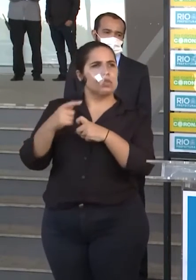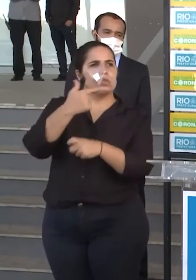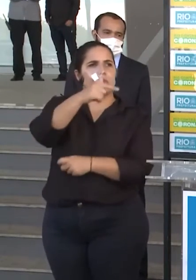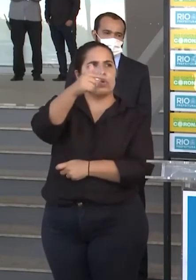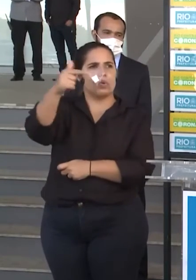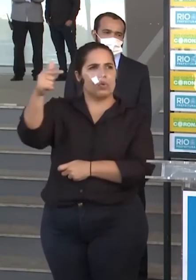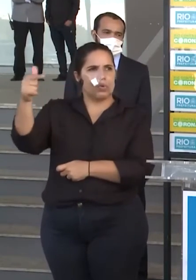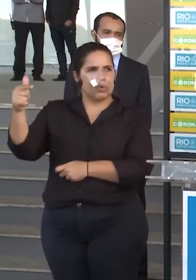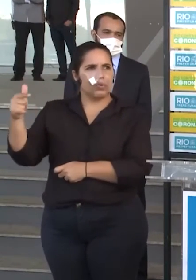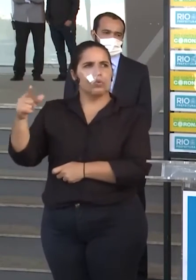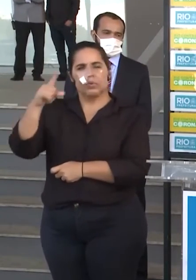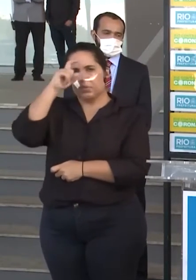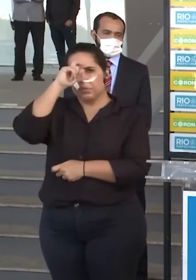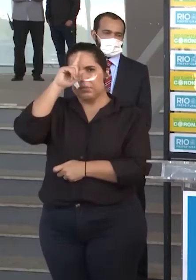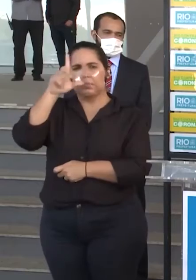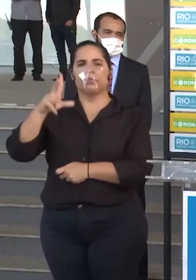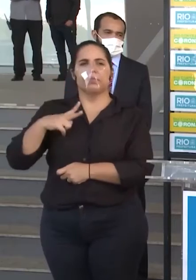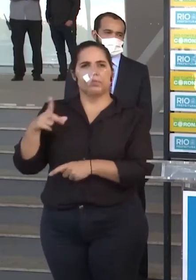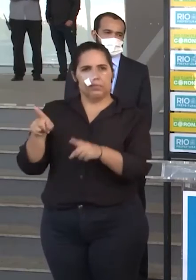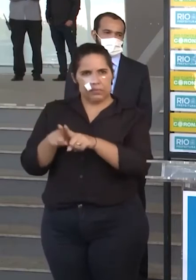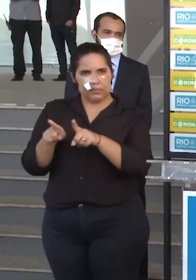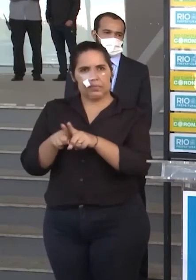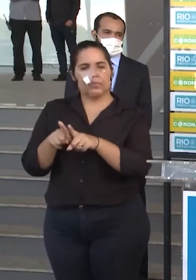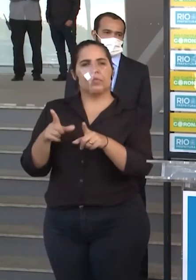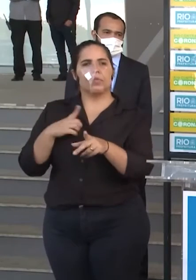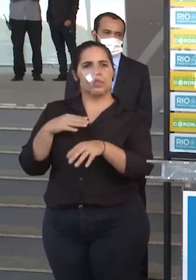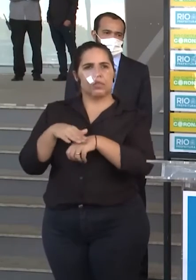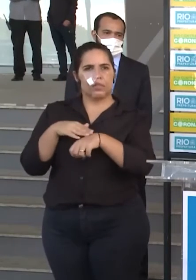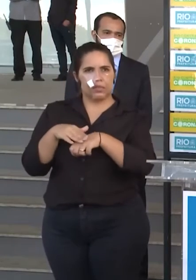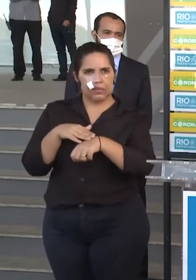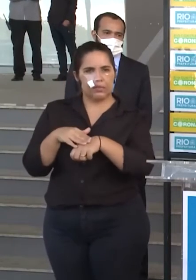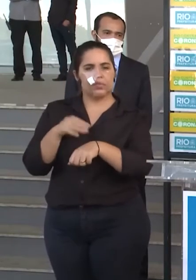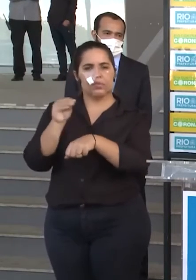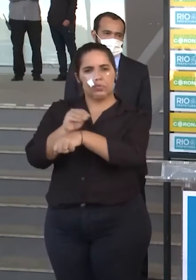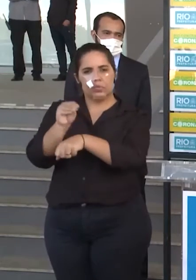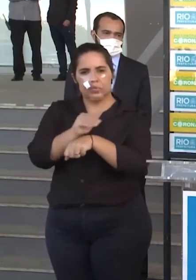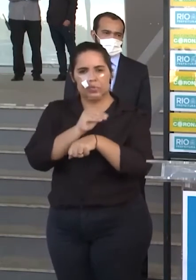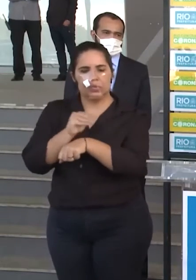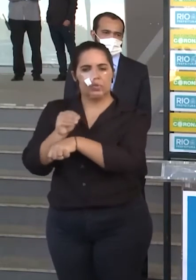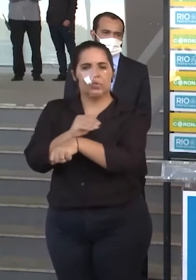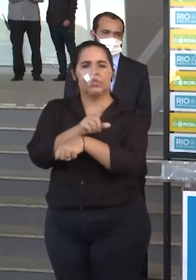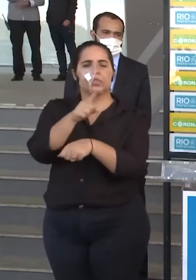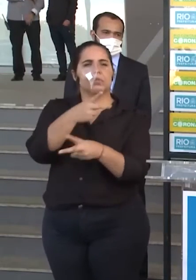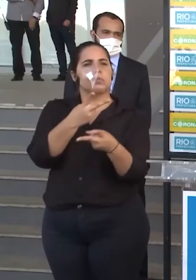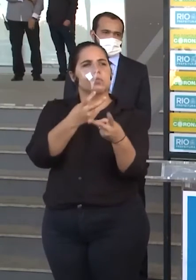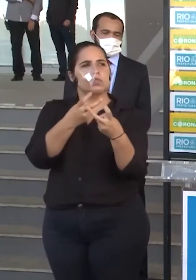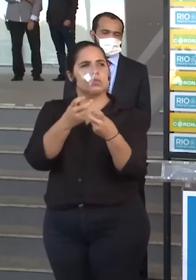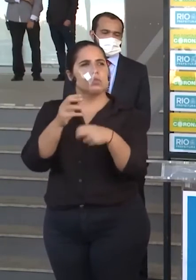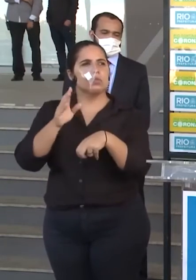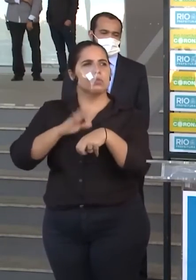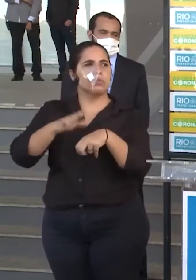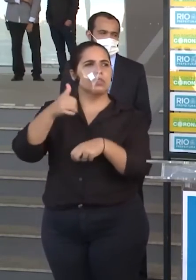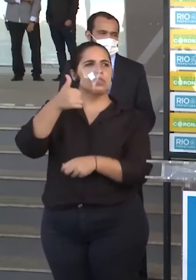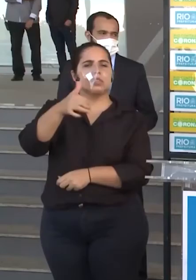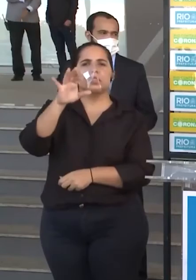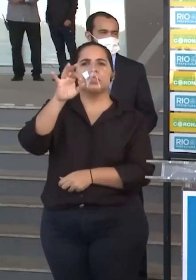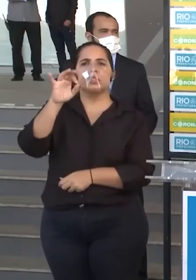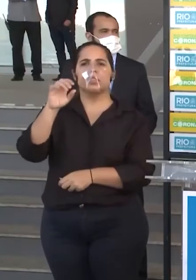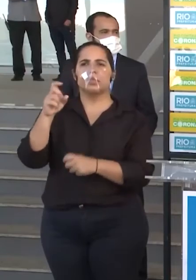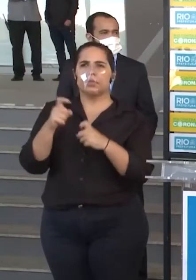outras especialidades sendo concentrados nesse momento, nesse cuidado aqui. Os senhores observaram, mais de 100